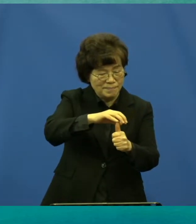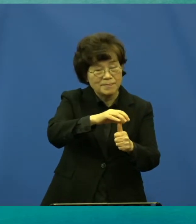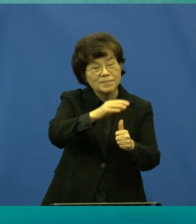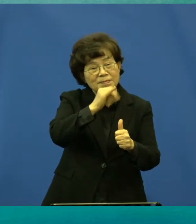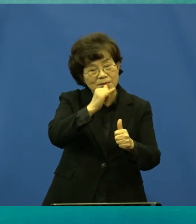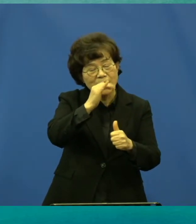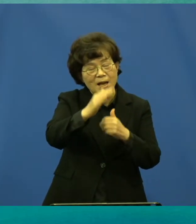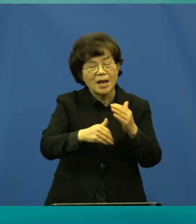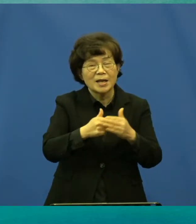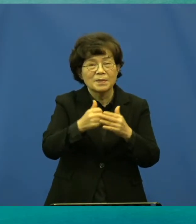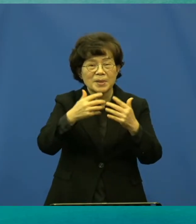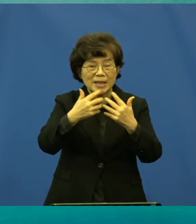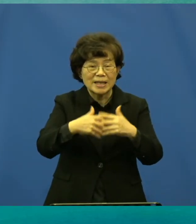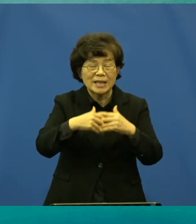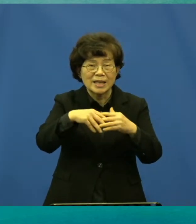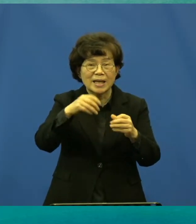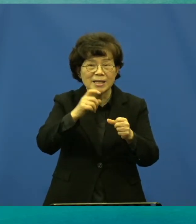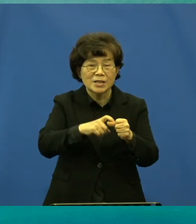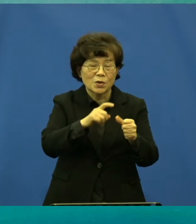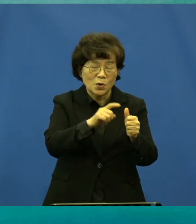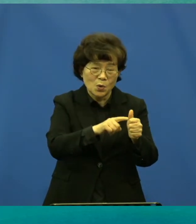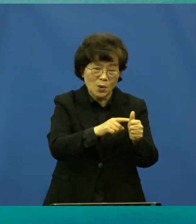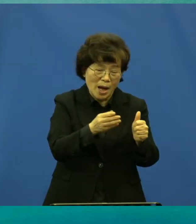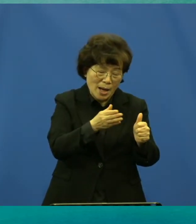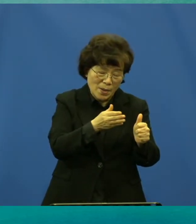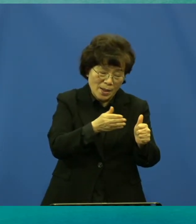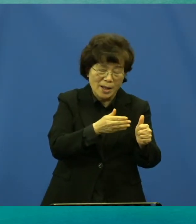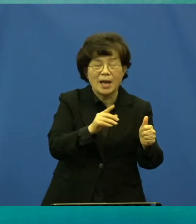하나님은 기계적으로 요나를 다루지 않습니다.